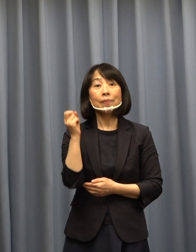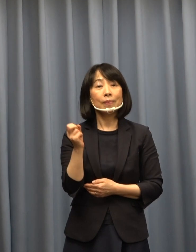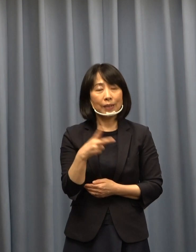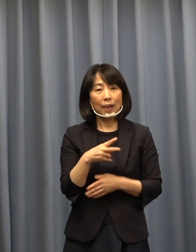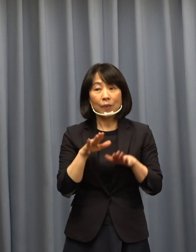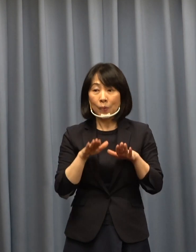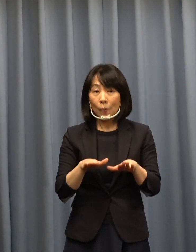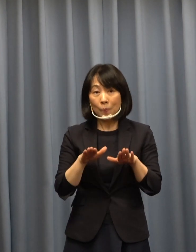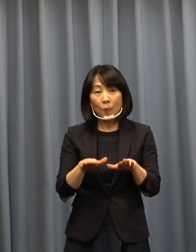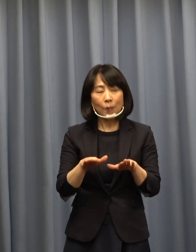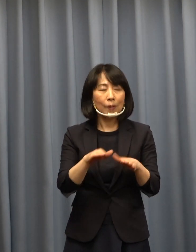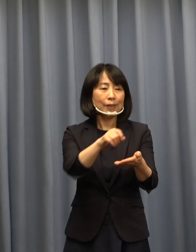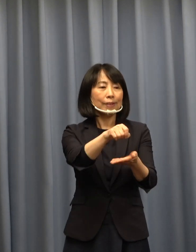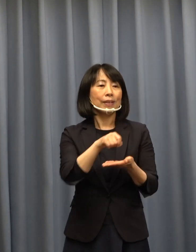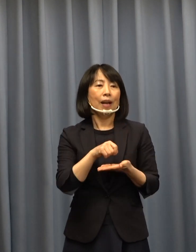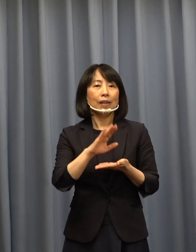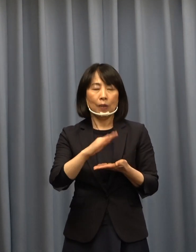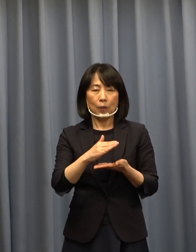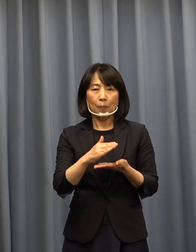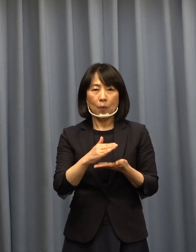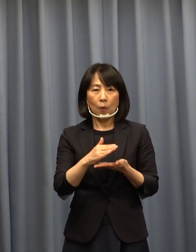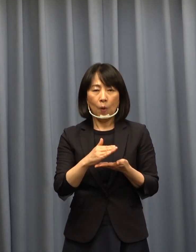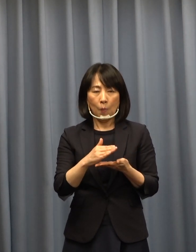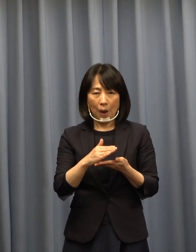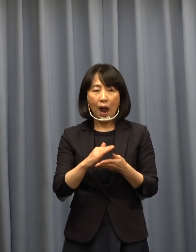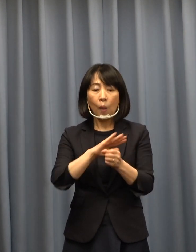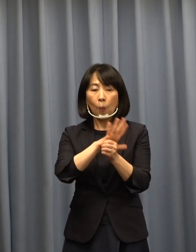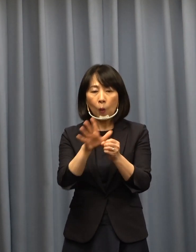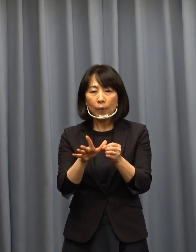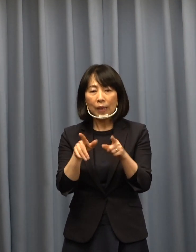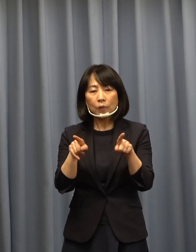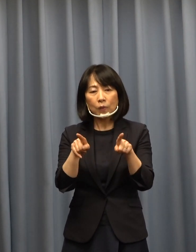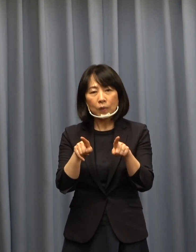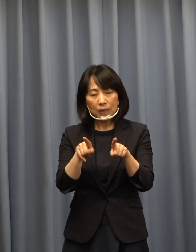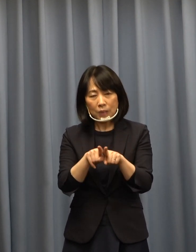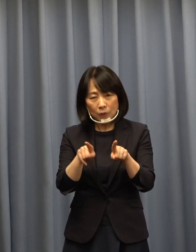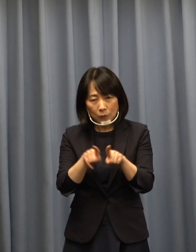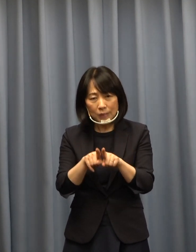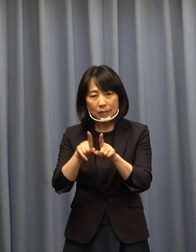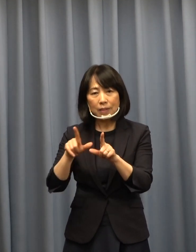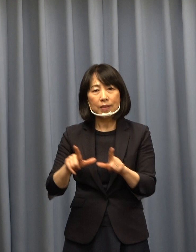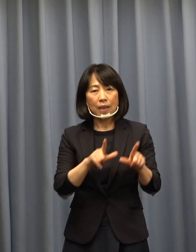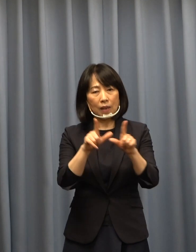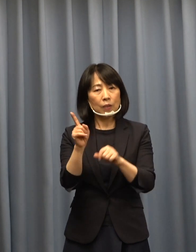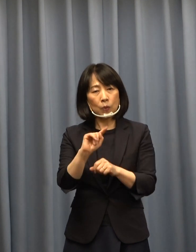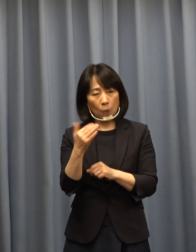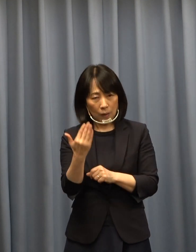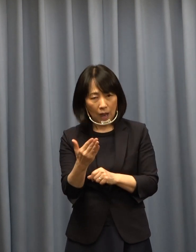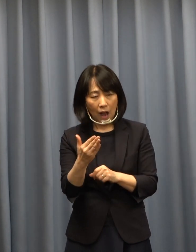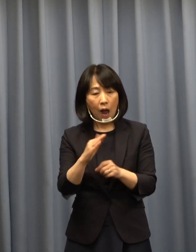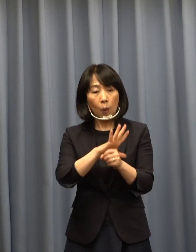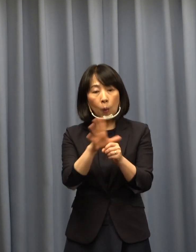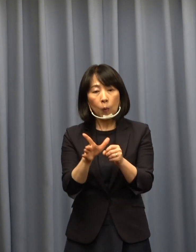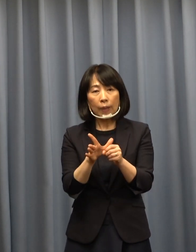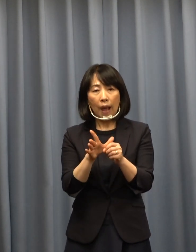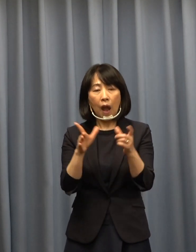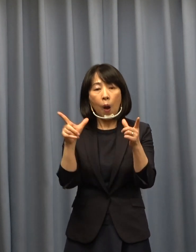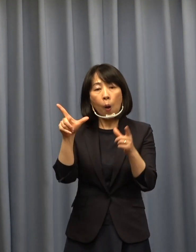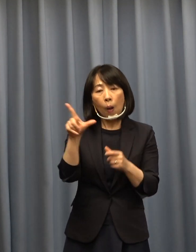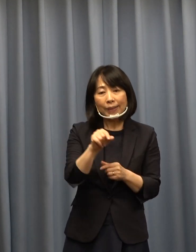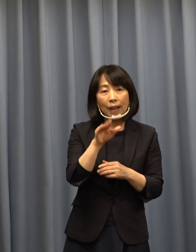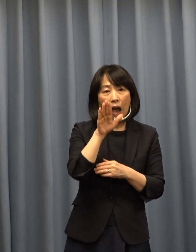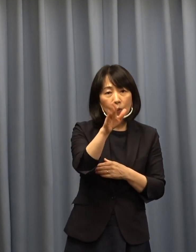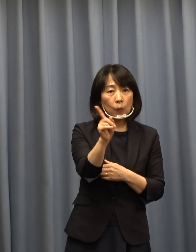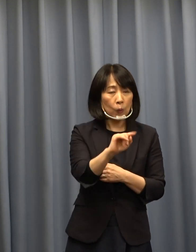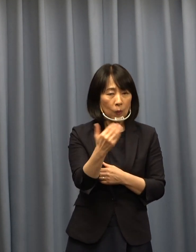今日も実は出ましたけれども、ウィズコロナ、アフターコロナの対応についても、今後、生かしてい